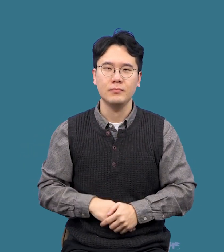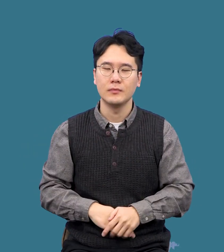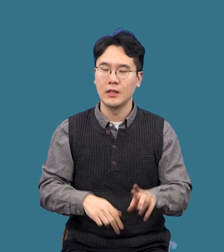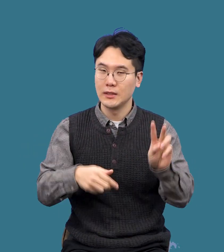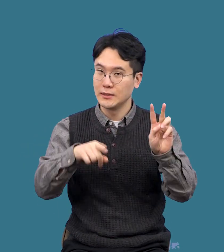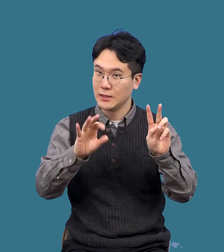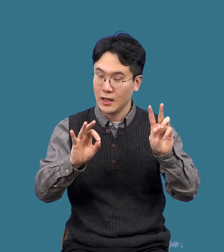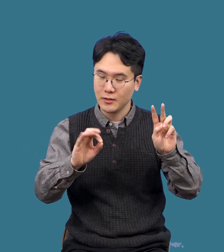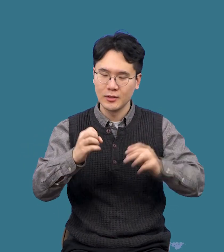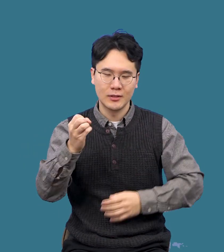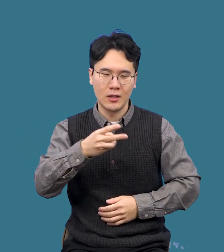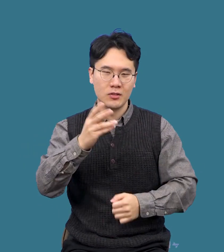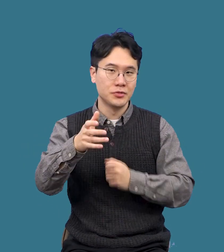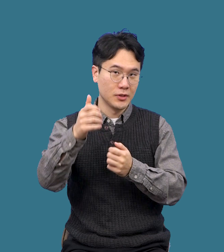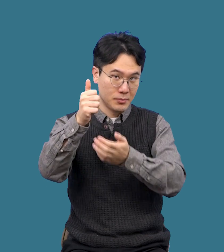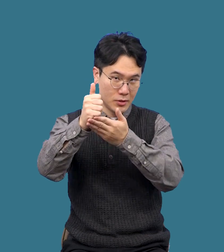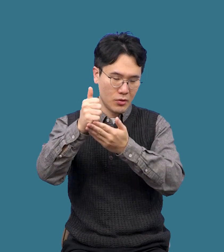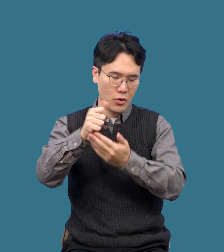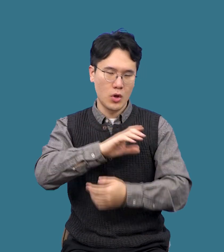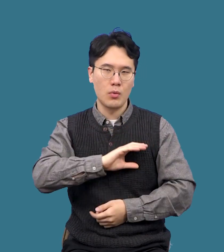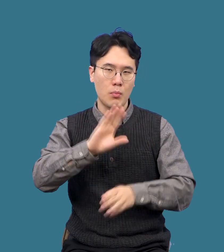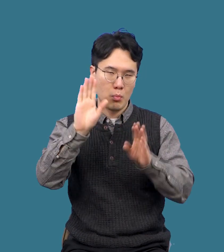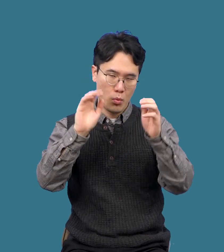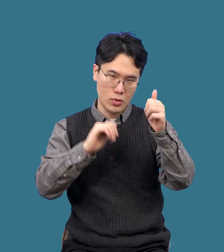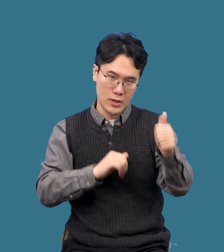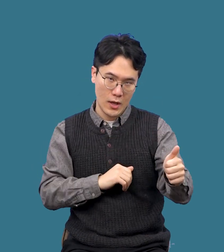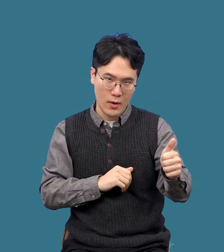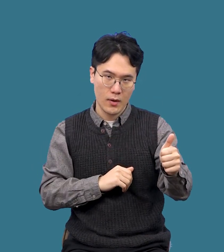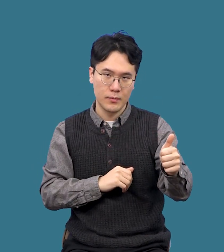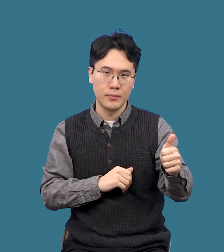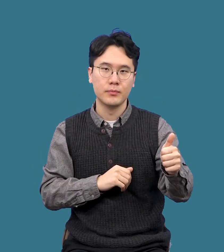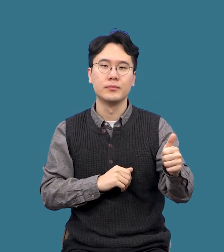지도자 모세와 아론에게 말씀하십니다.